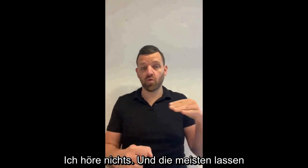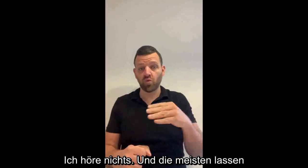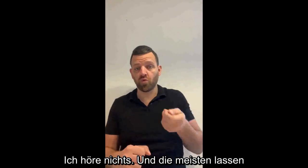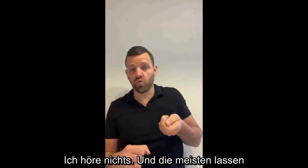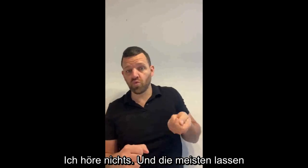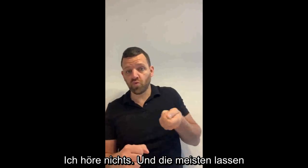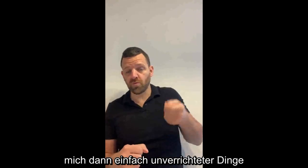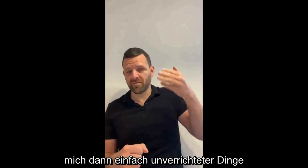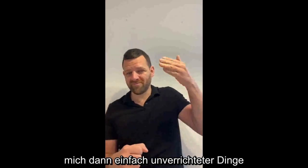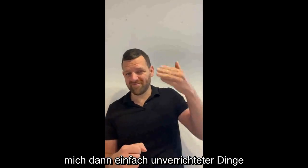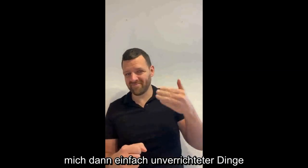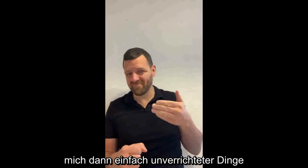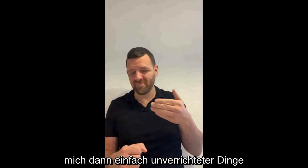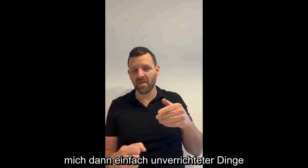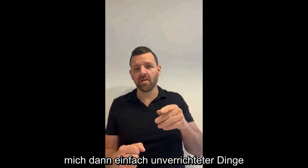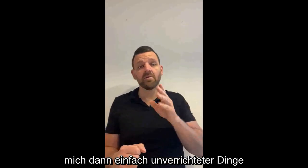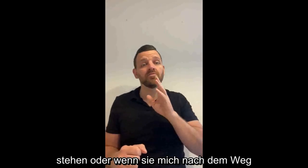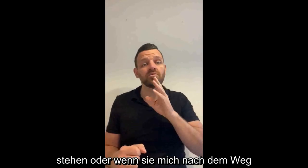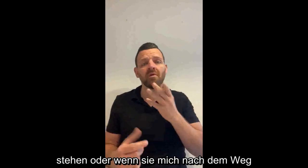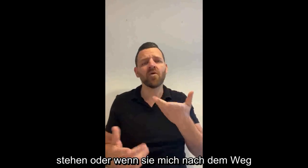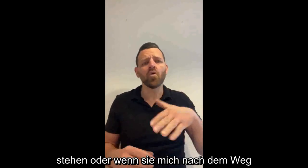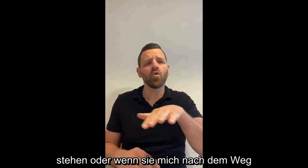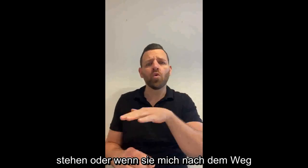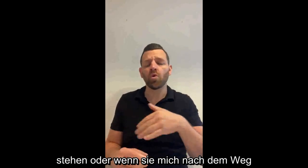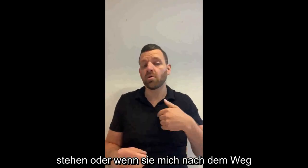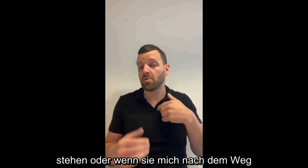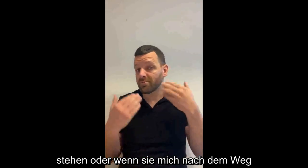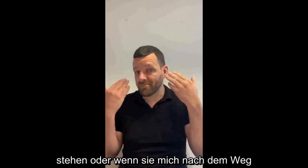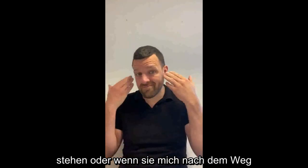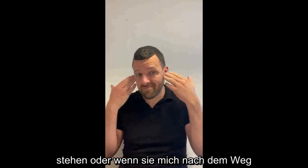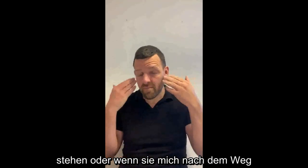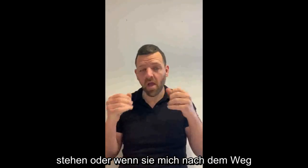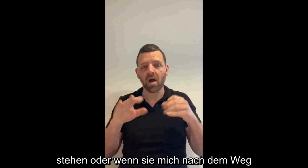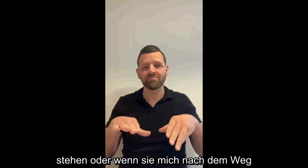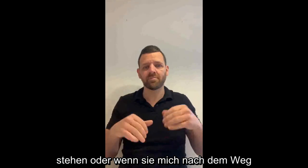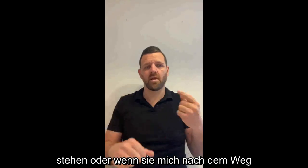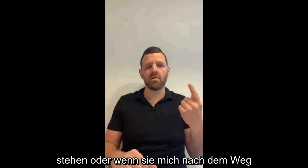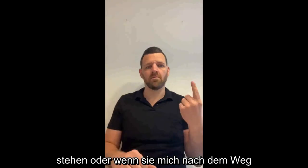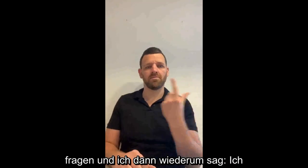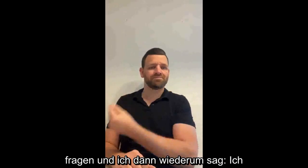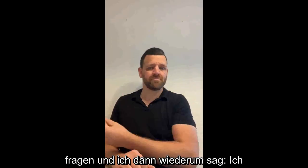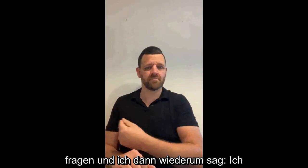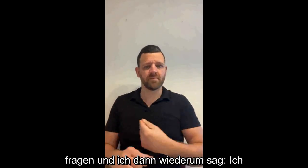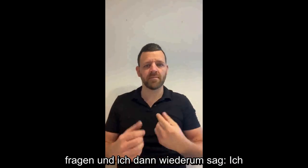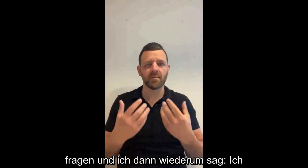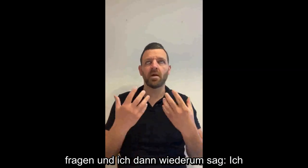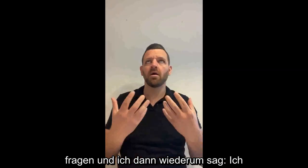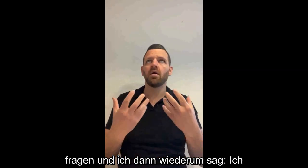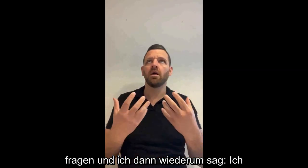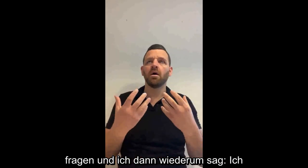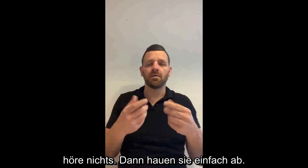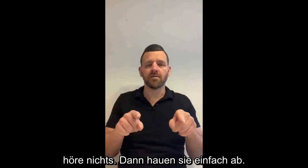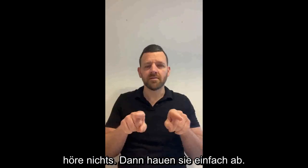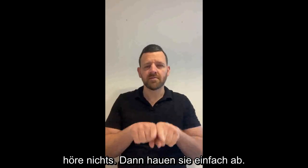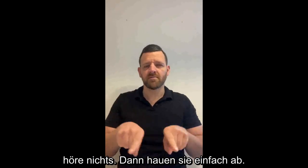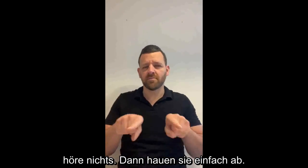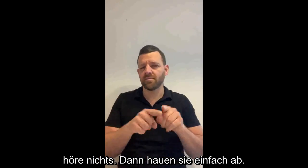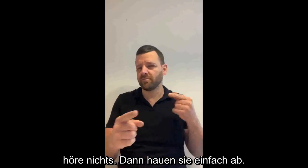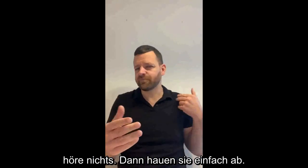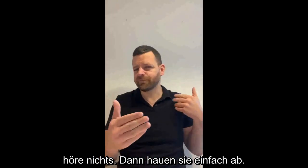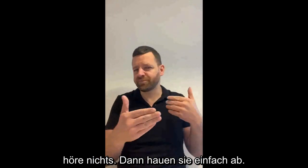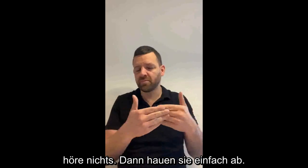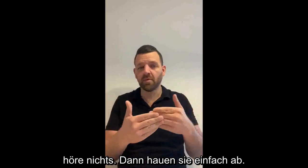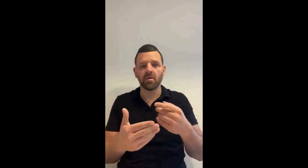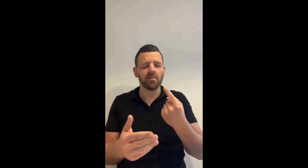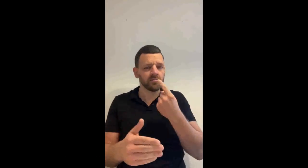die meisten lassen mich dann einfach unverrichteter Dinge stehen oder wenn sie mich nach dem Weg fragen und ich dann wiederum sage ich höre nichts dann